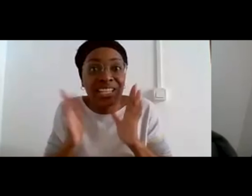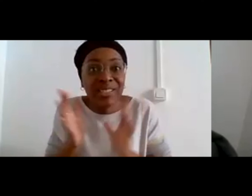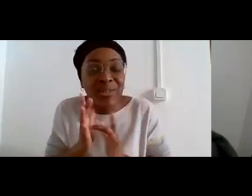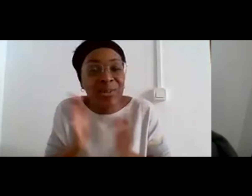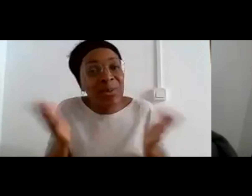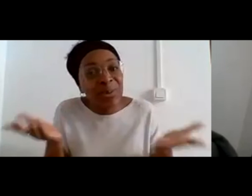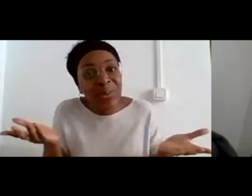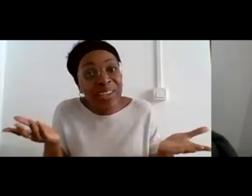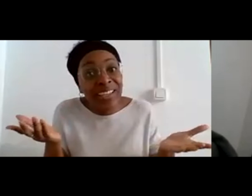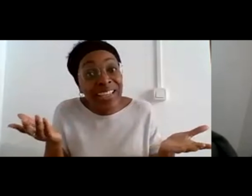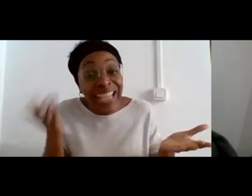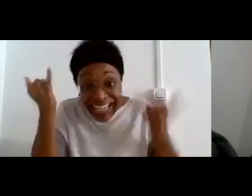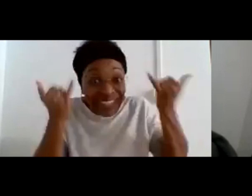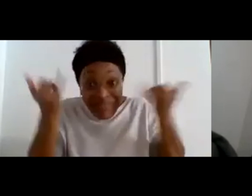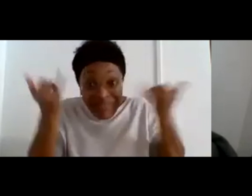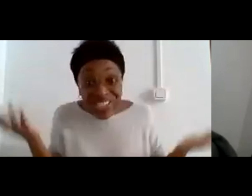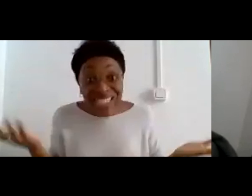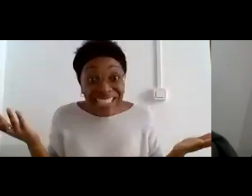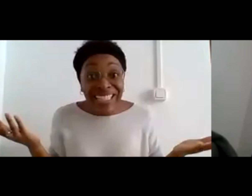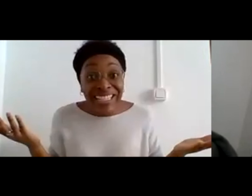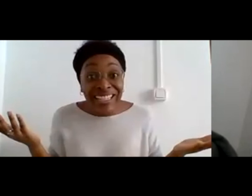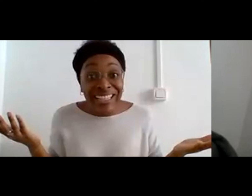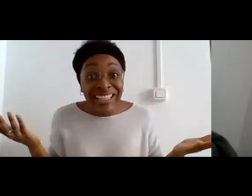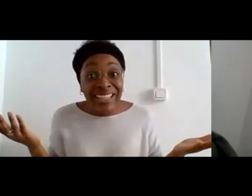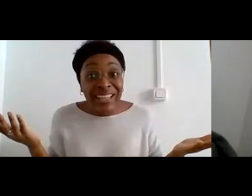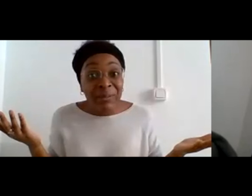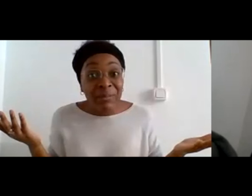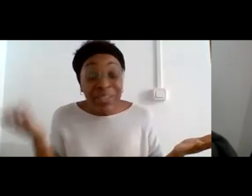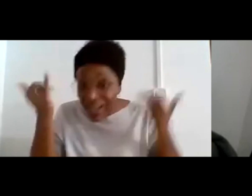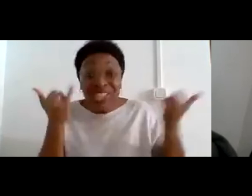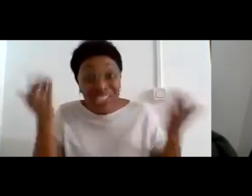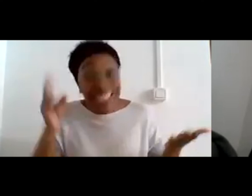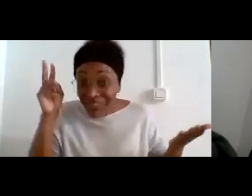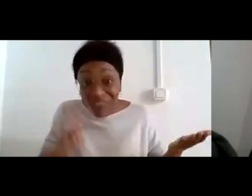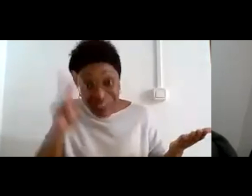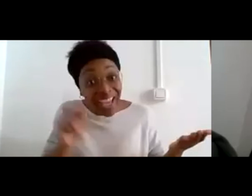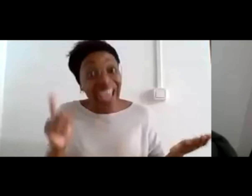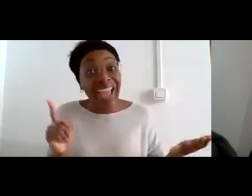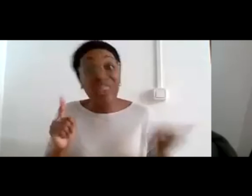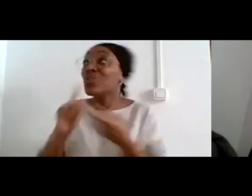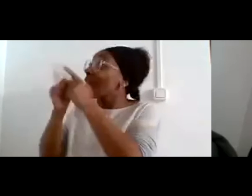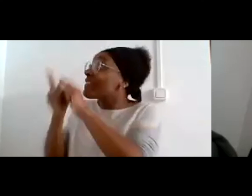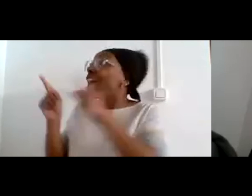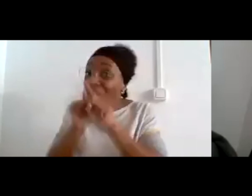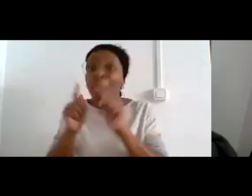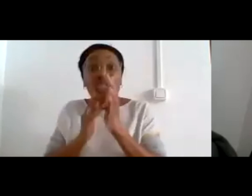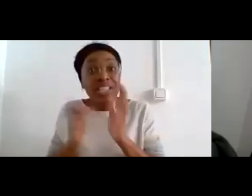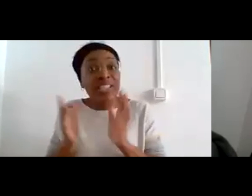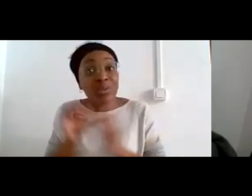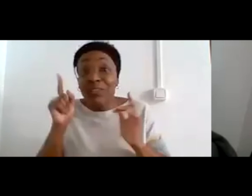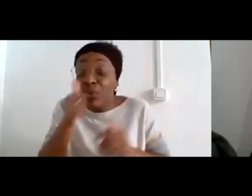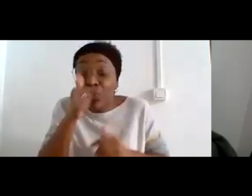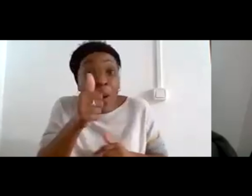Essaye de juste réaliser ça. Prie pour cela. Ce ne soit pas juste des mots que je dis là, mais que ce soit une pleine révélation dans ton esprit de